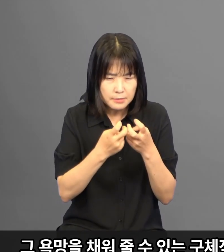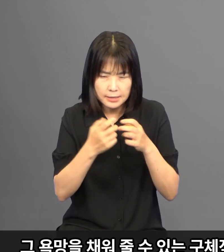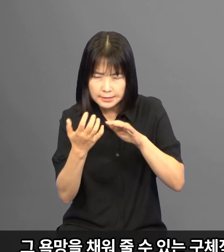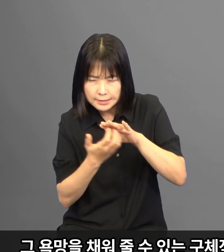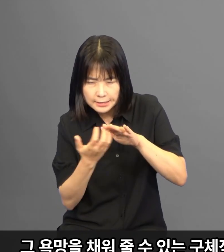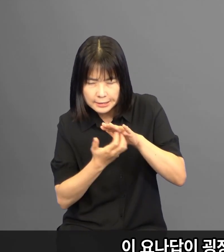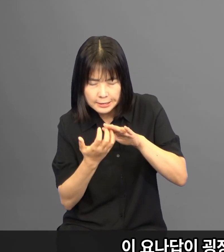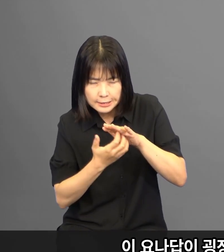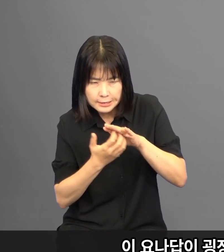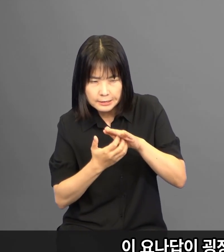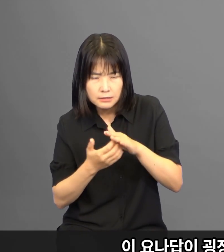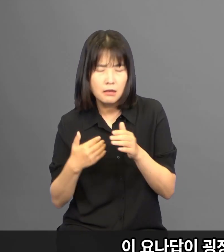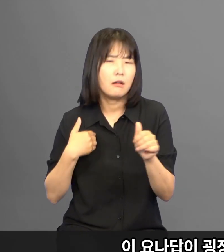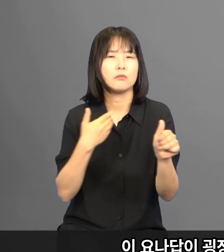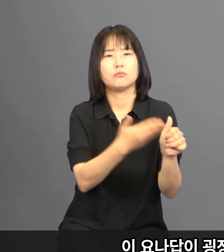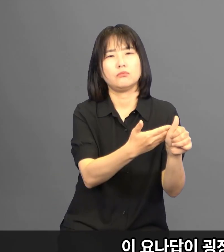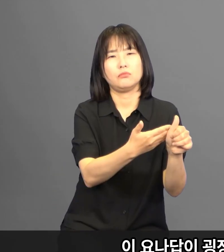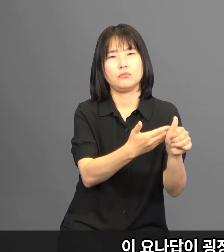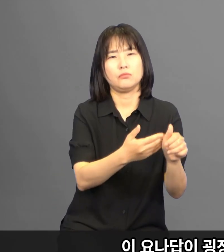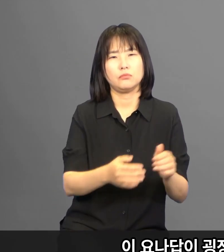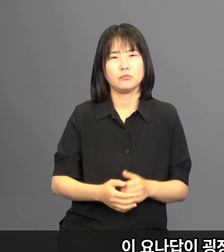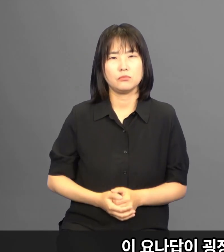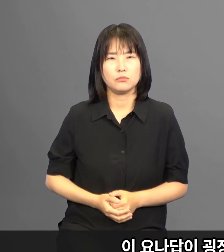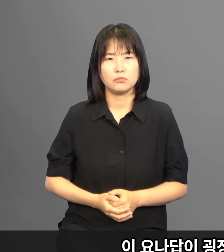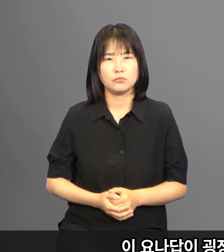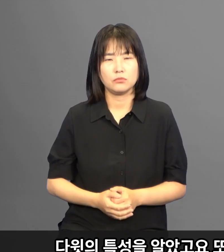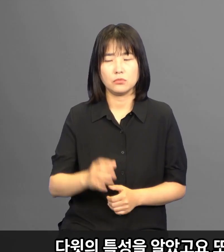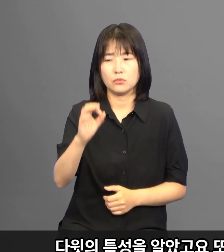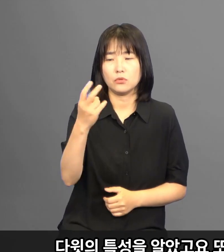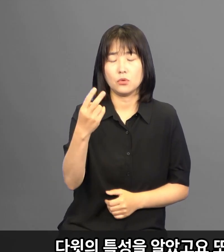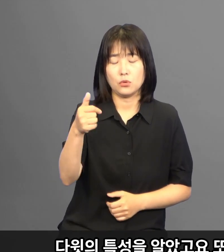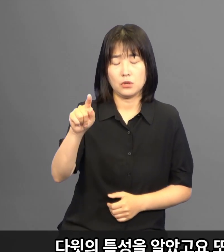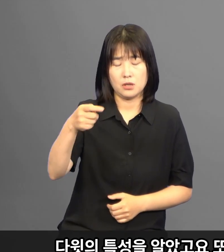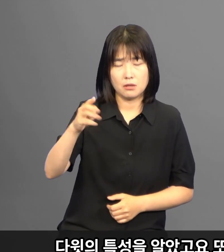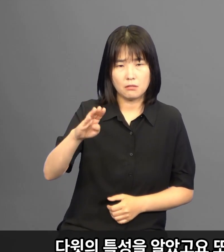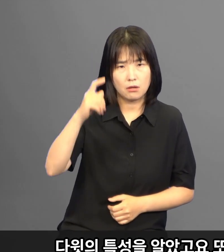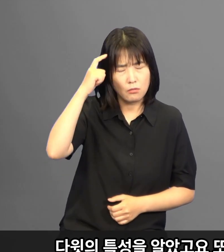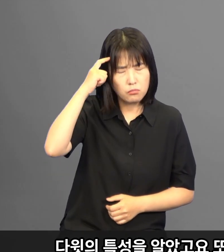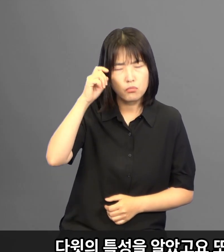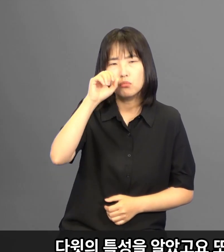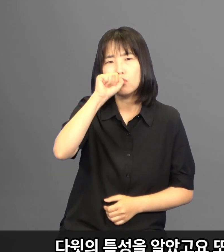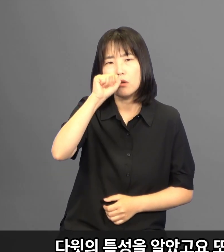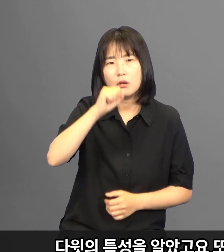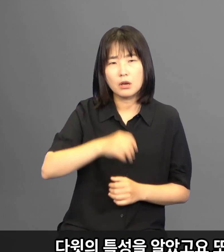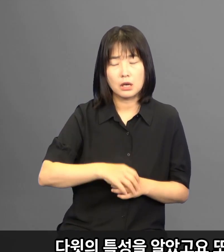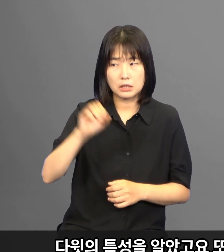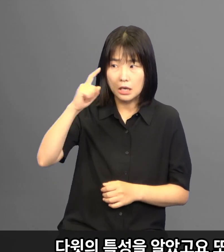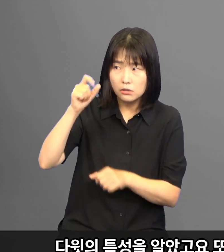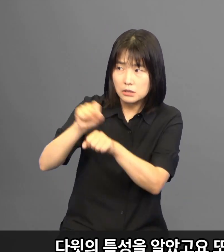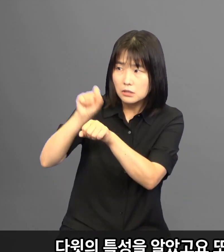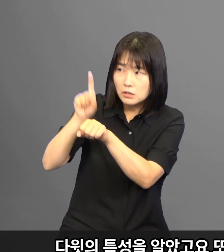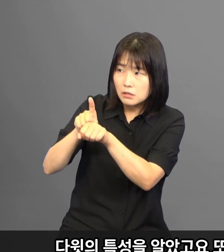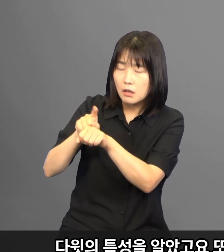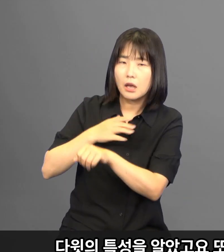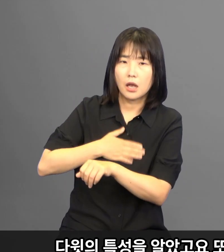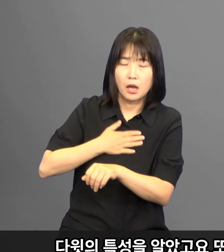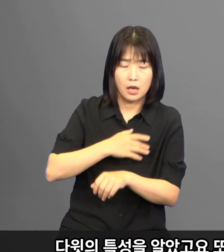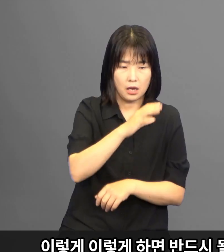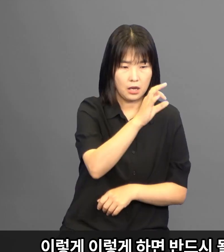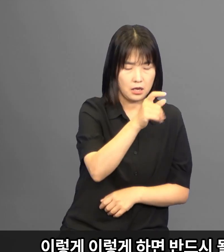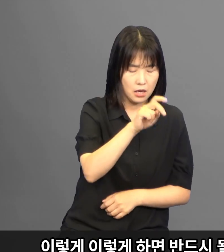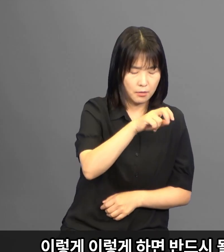이 요나답이 굉장히 머리가 좋았습니다. 다윗의 특성을 알았고요, 또한 암논의 특성도 잘 알고